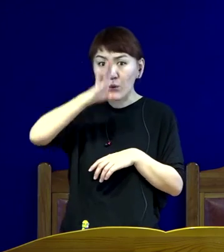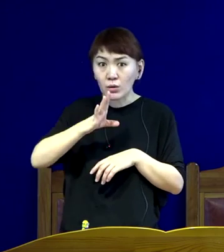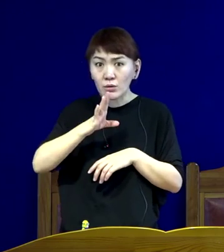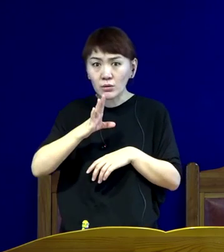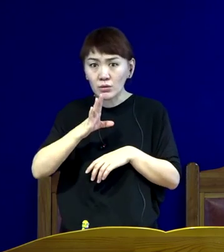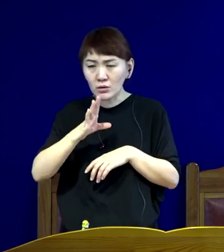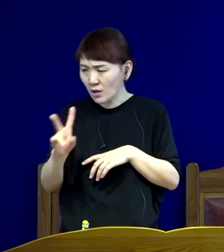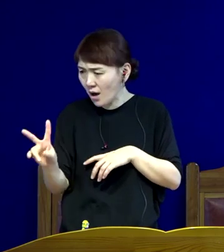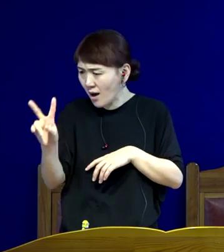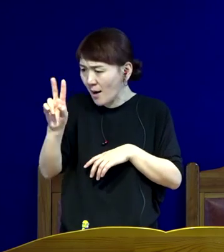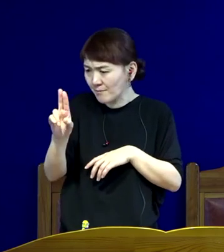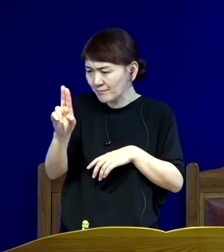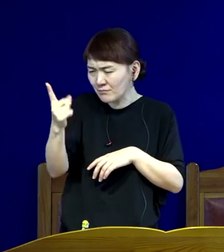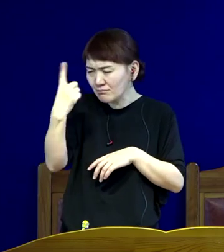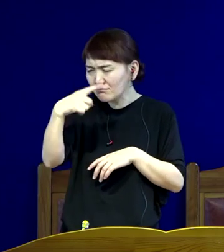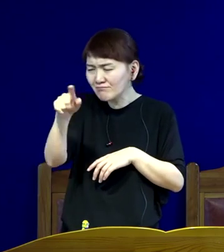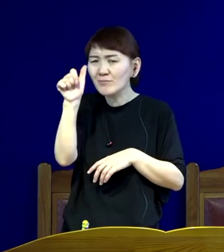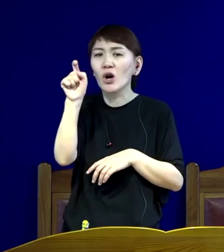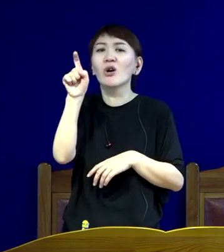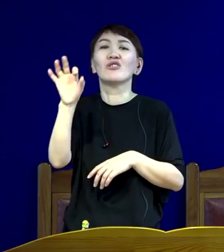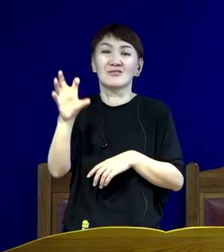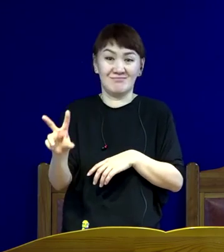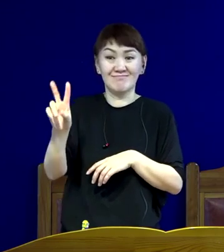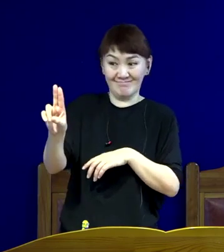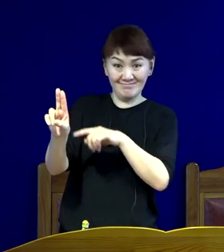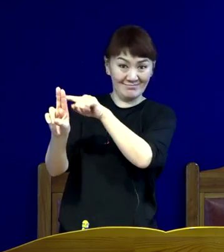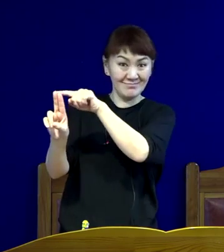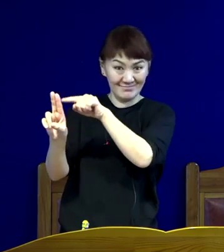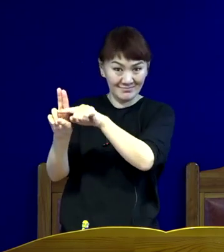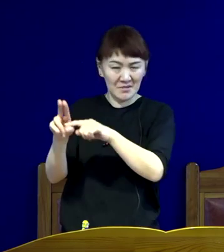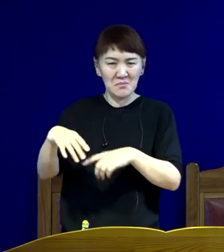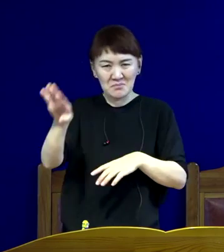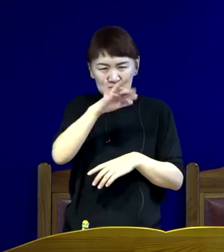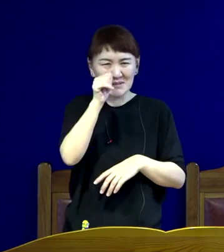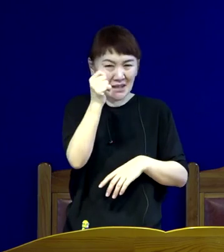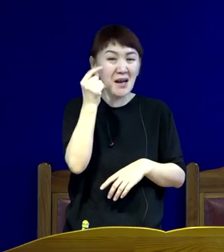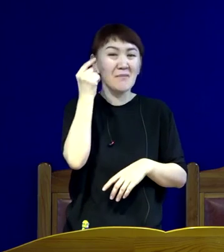хосууд байсан. Харин бидний сайн мэдж байгаачлан